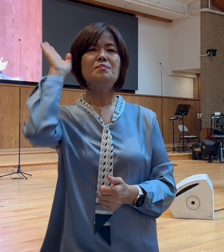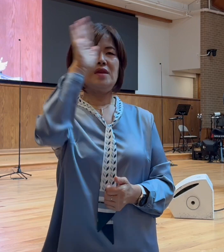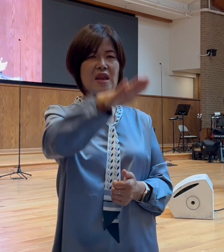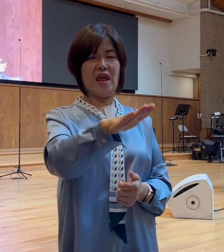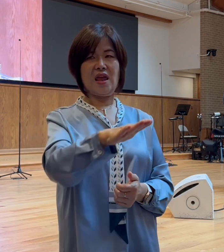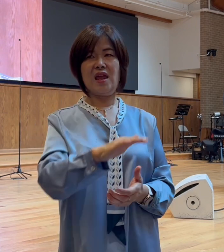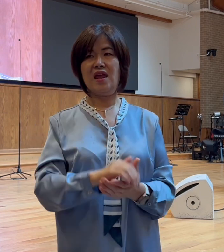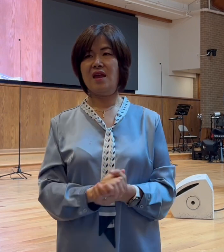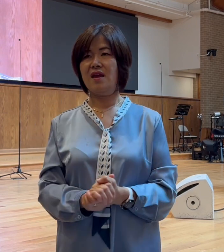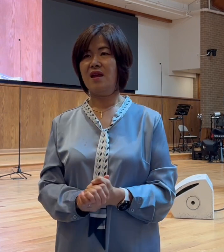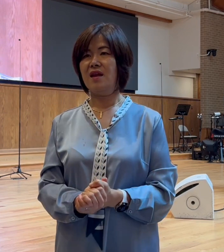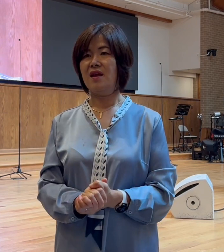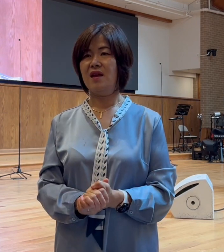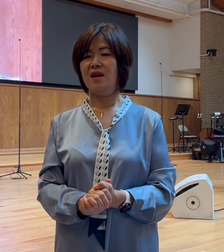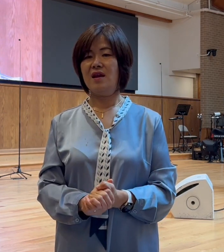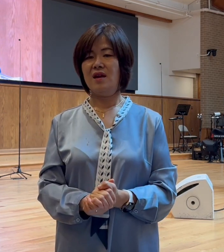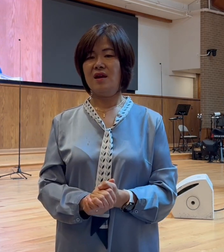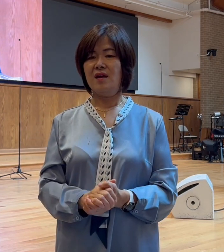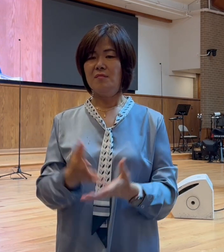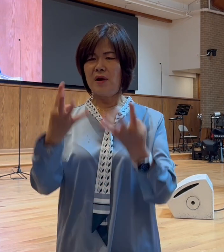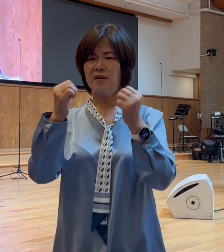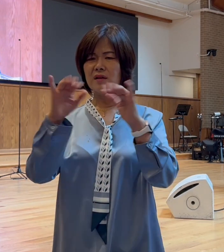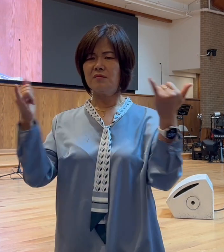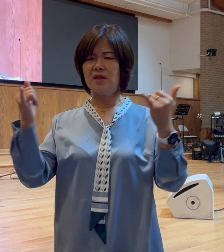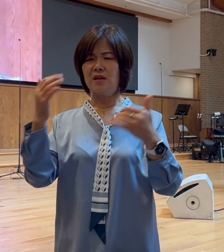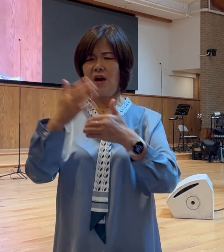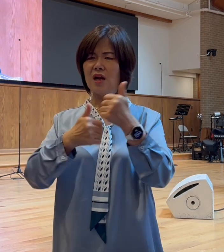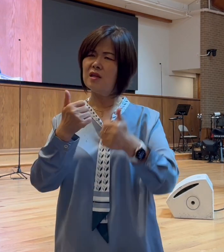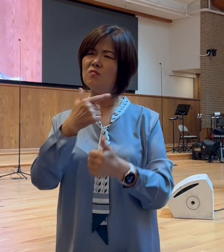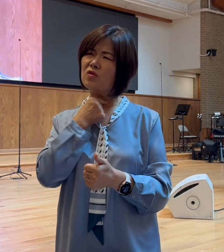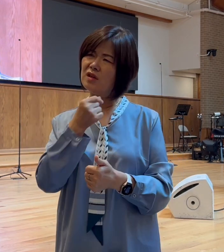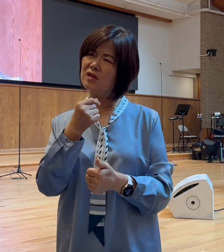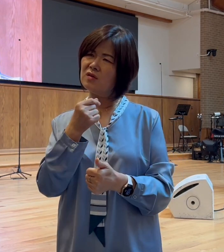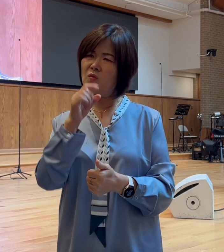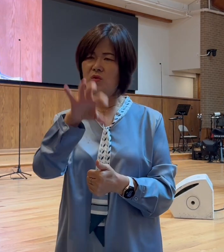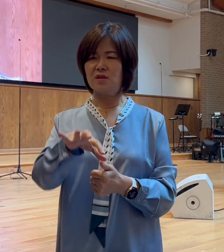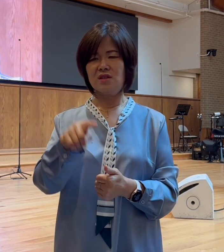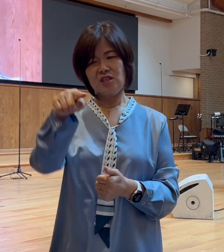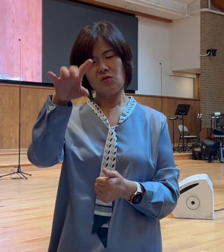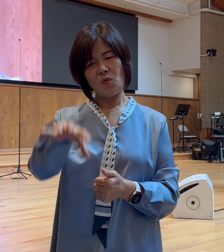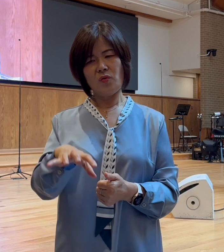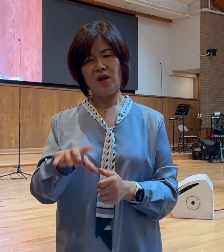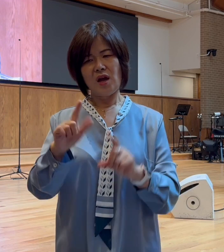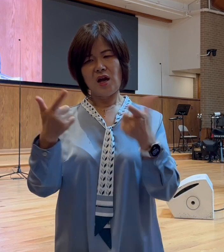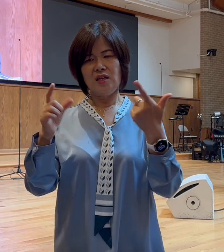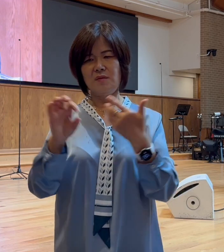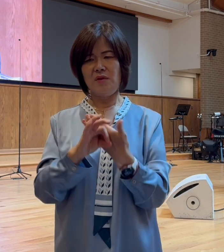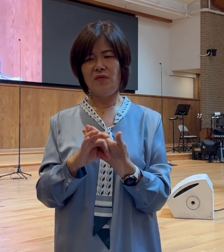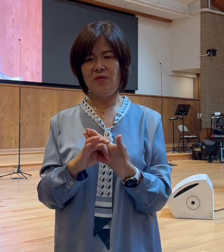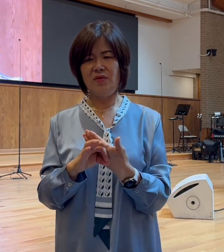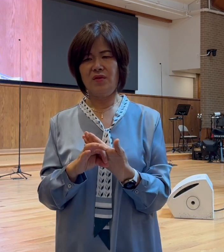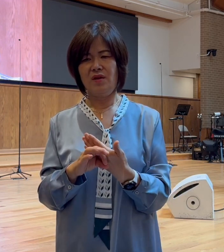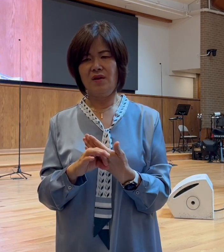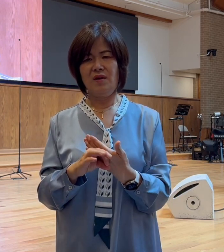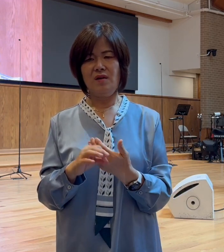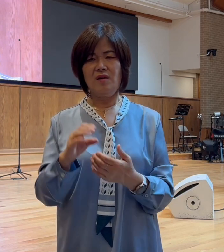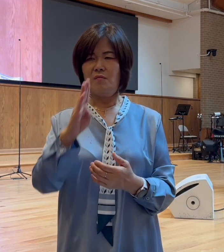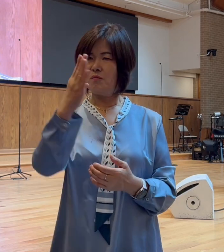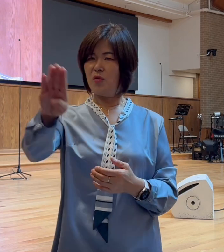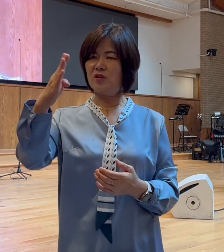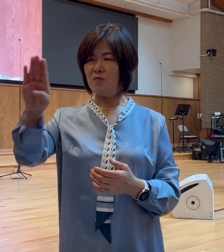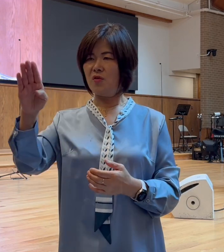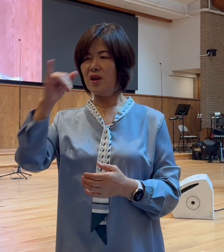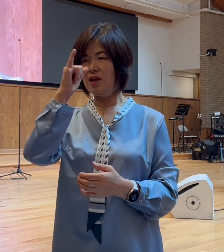미래입니다. 그러니까 많은 분들이 하나님이 가라는 곳이 어디지? 베들교회인가? 아니면은 여기 볼티모어에 있는